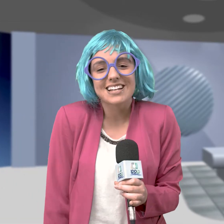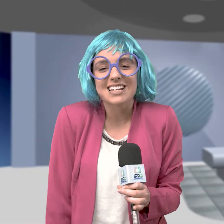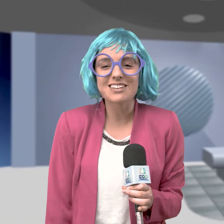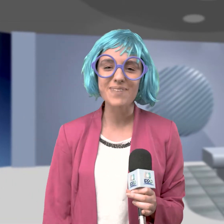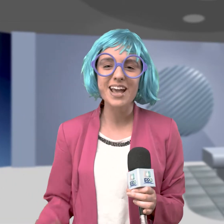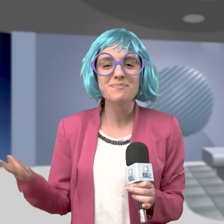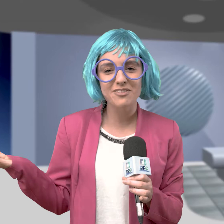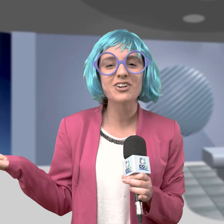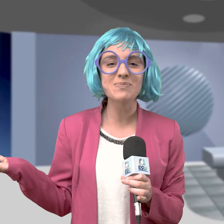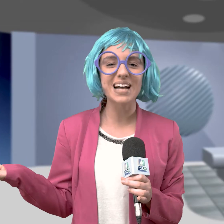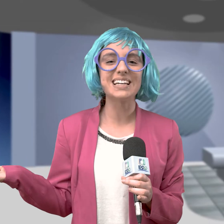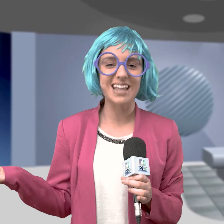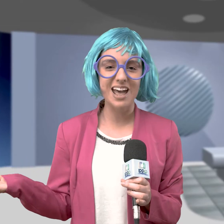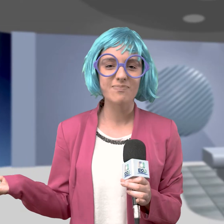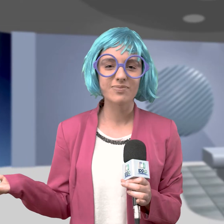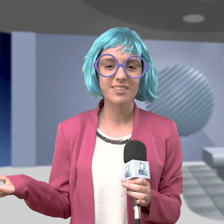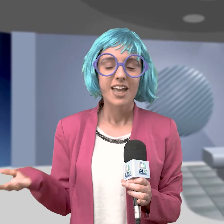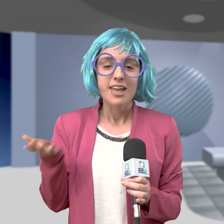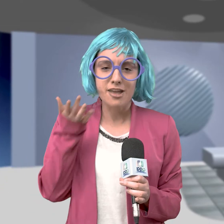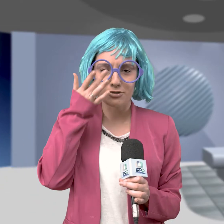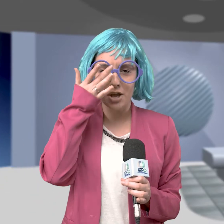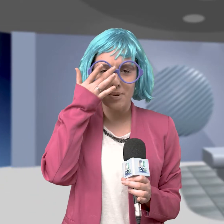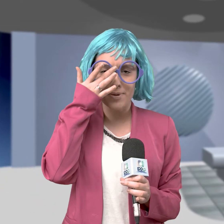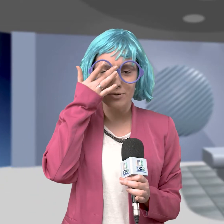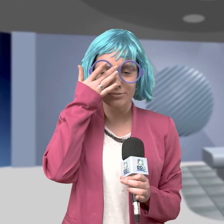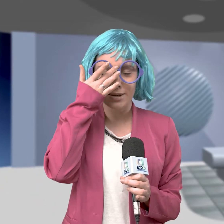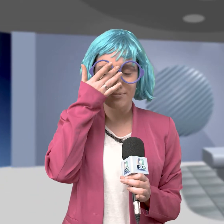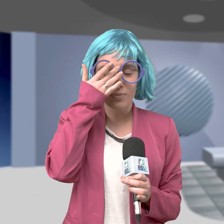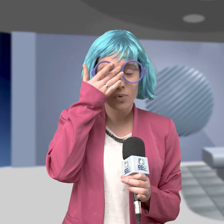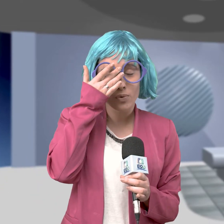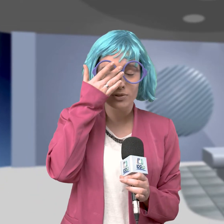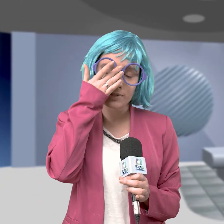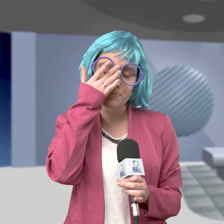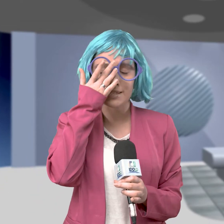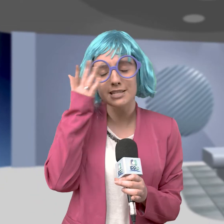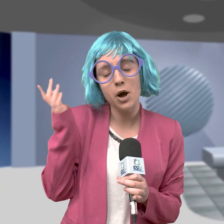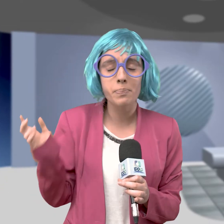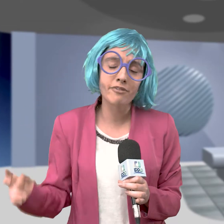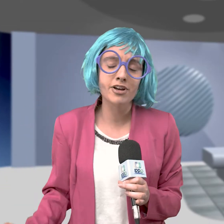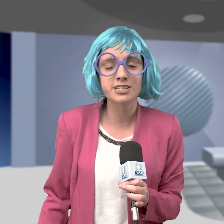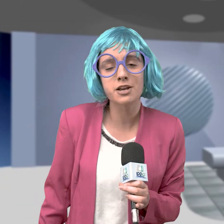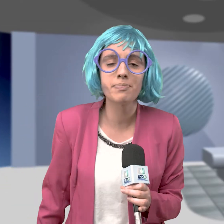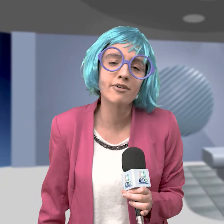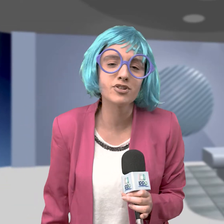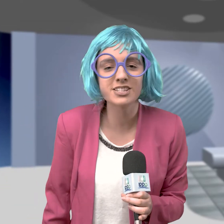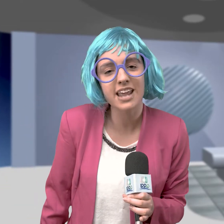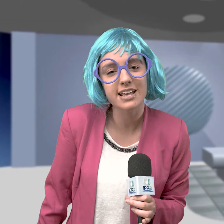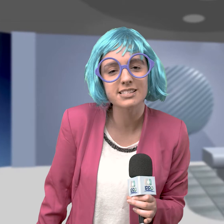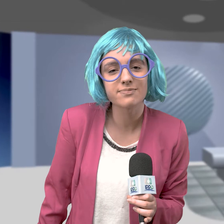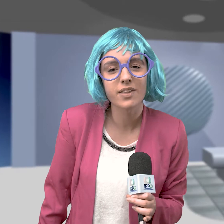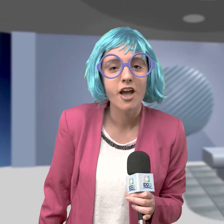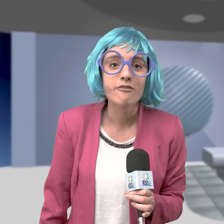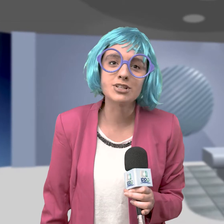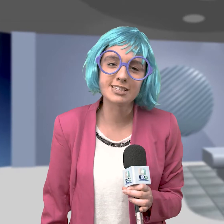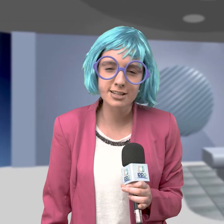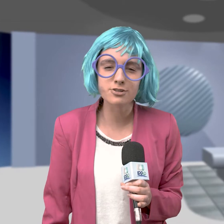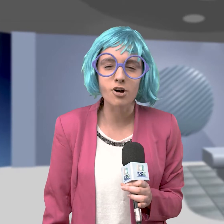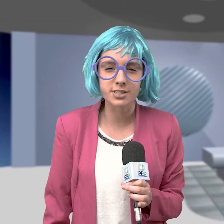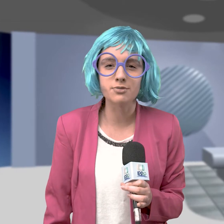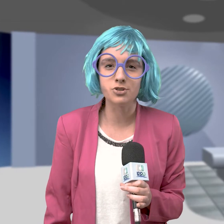criança também é bem informada, né? E eu tenho uma pergunta muito especial para fazer para vocês. Vocês gostam de